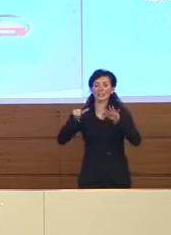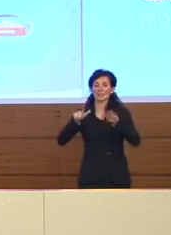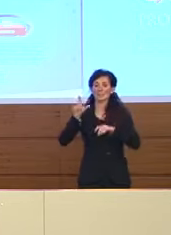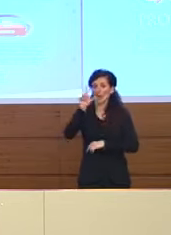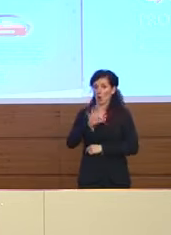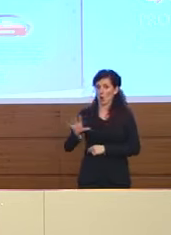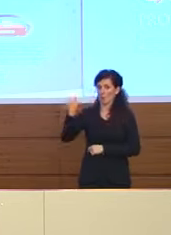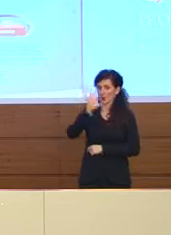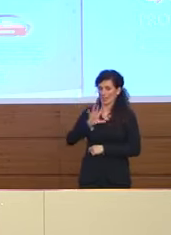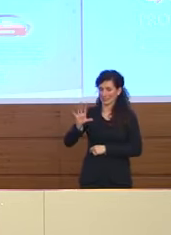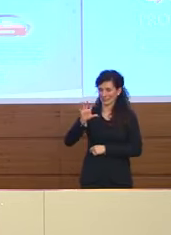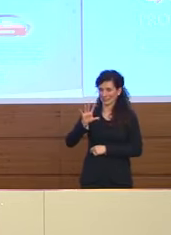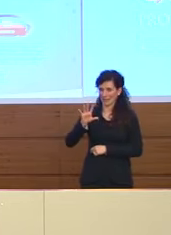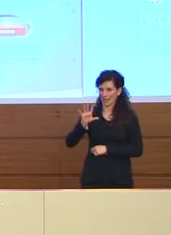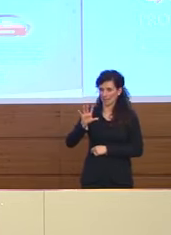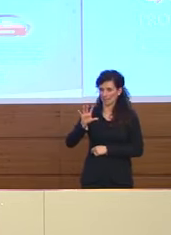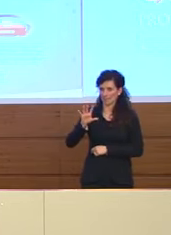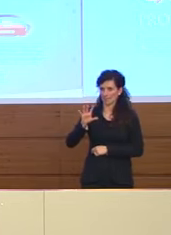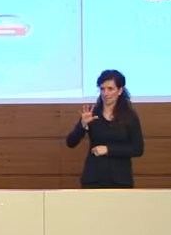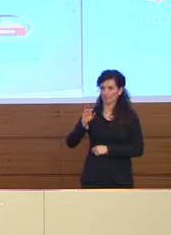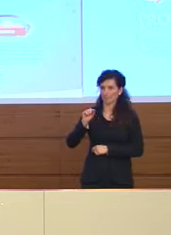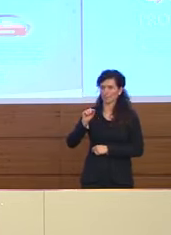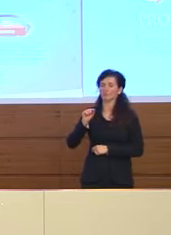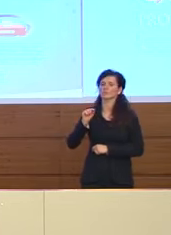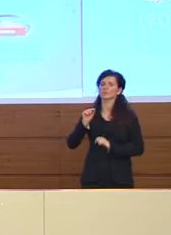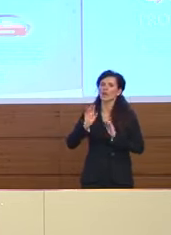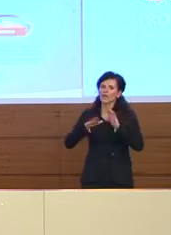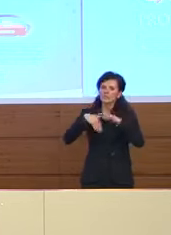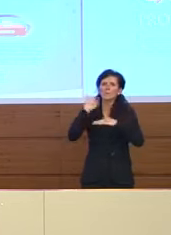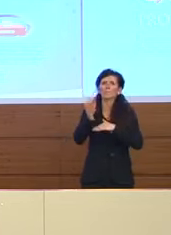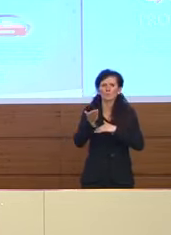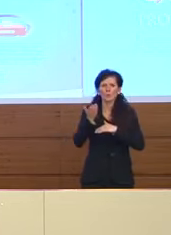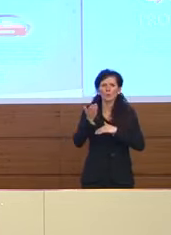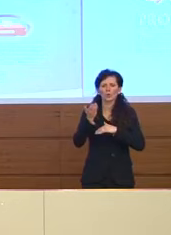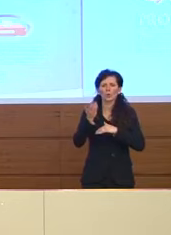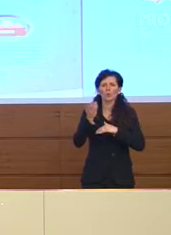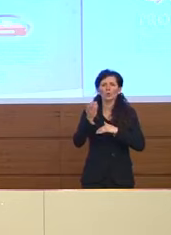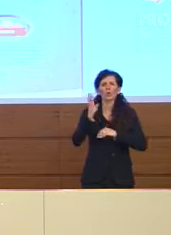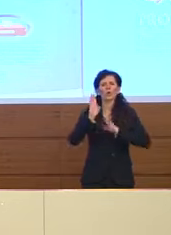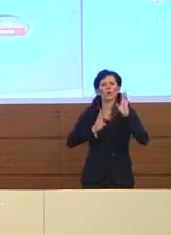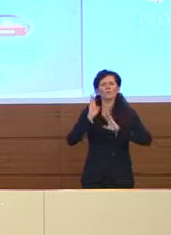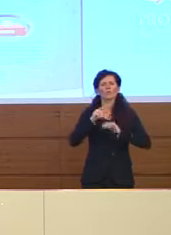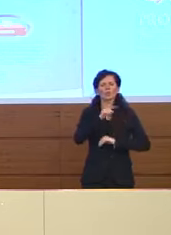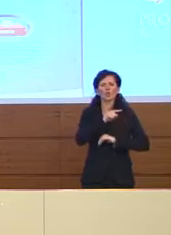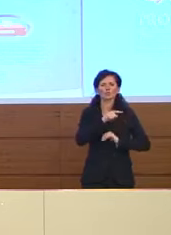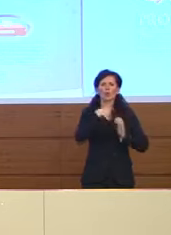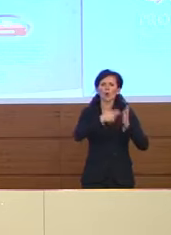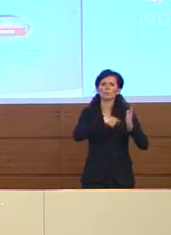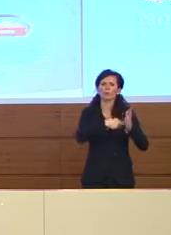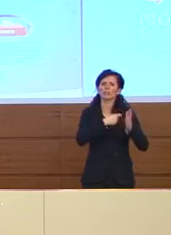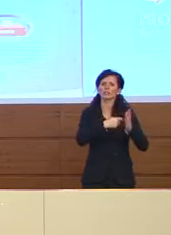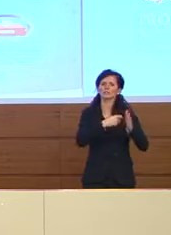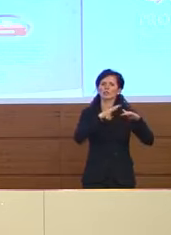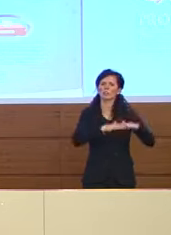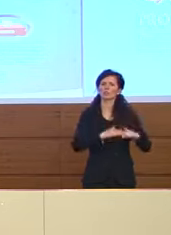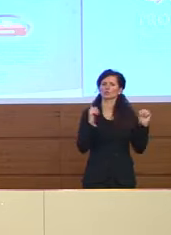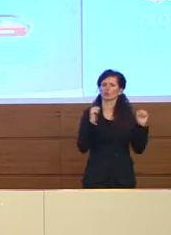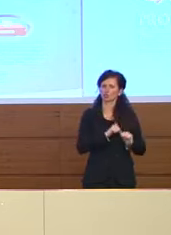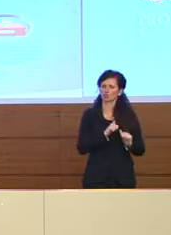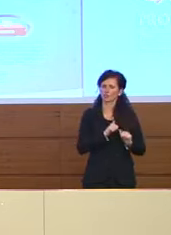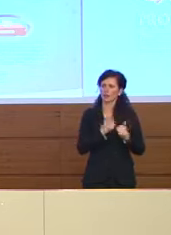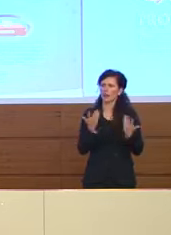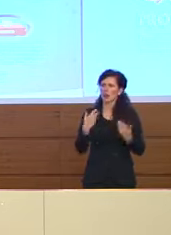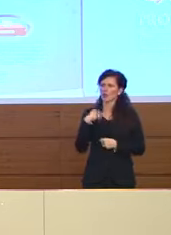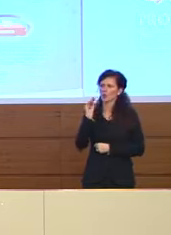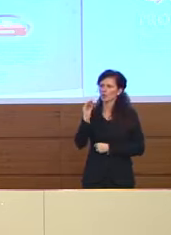più rispetto al bollettino della protezione civile e quindi la domanda è perché le stime